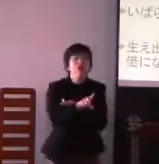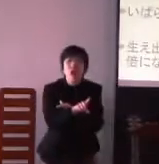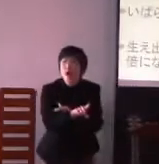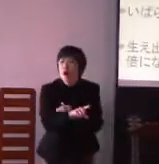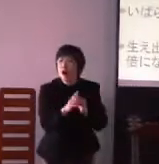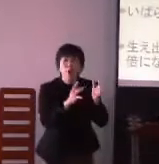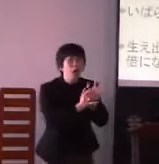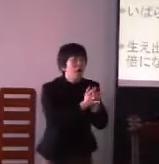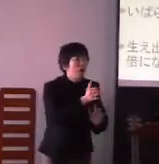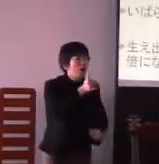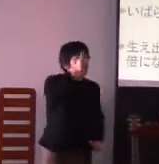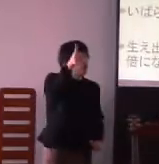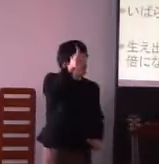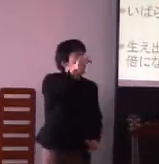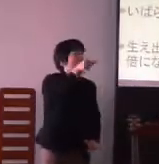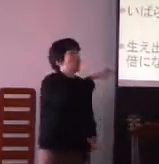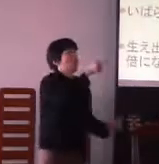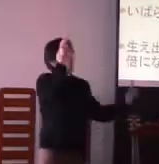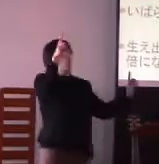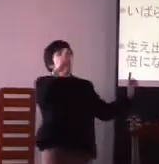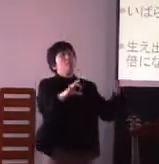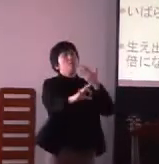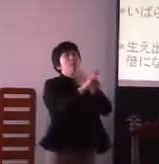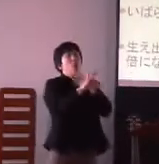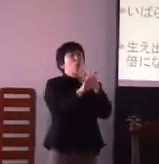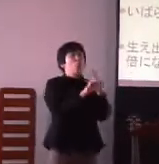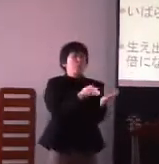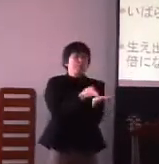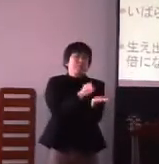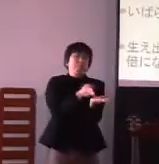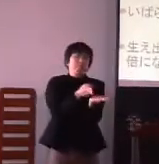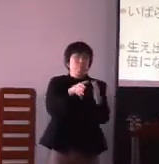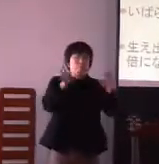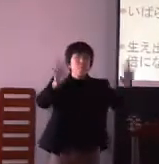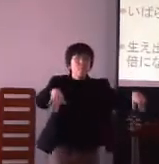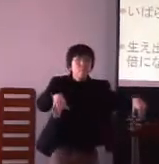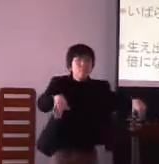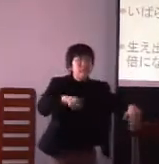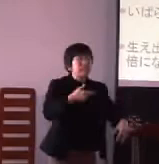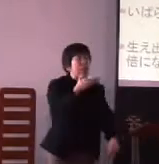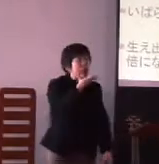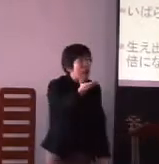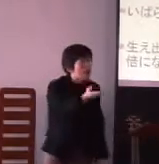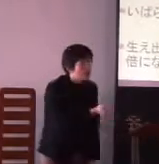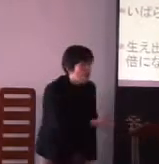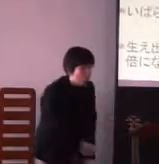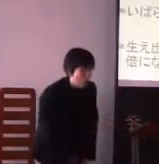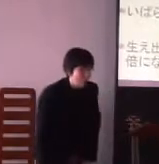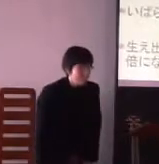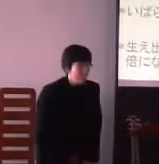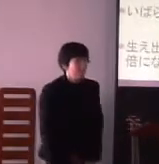なぜイエス様はそのような例えでお話しされるんですか。弟子たち